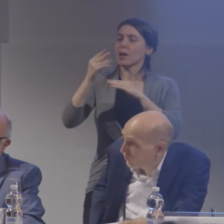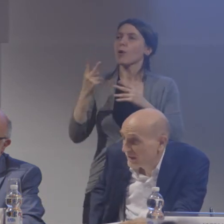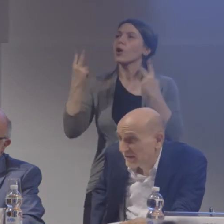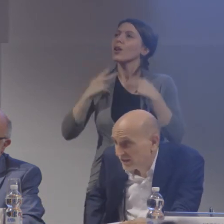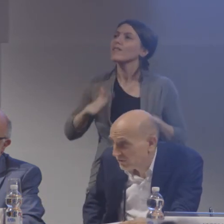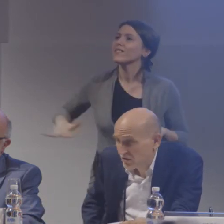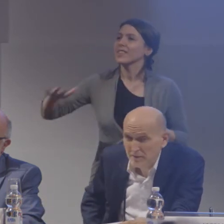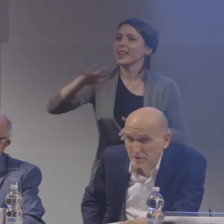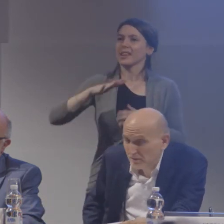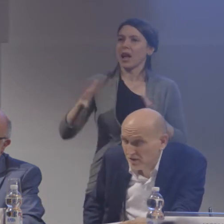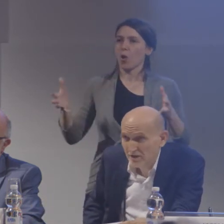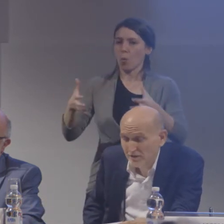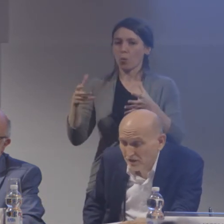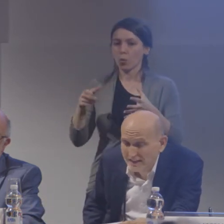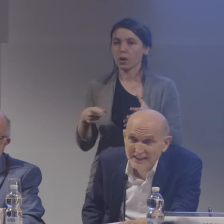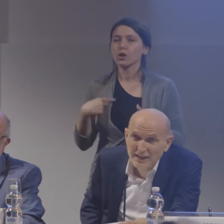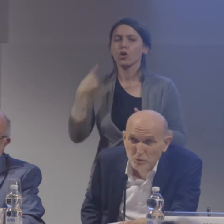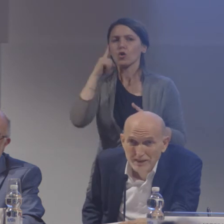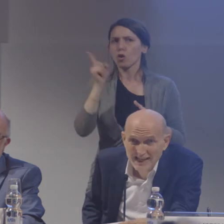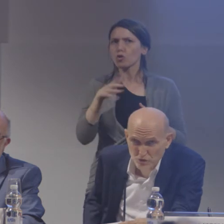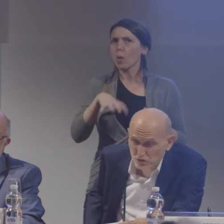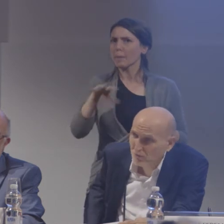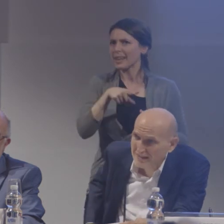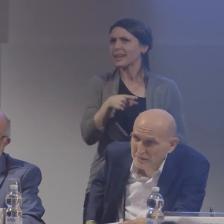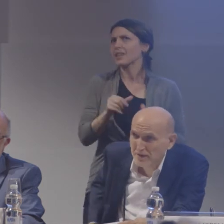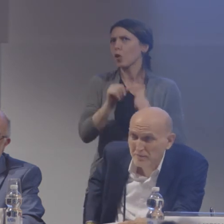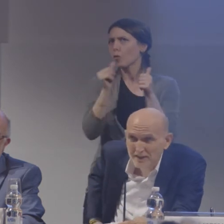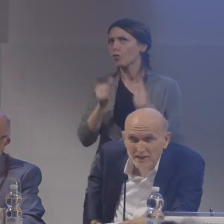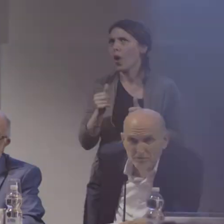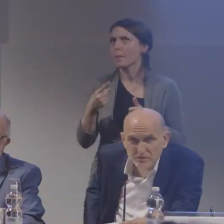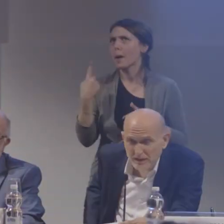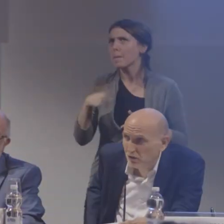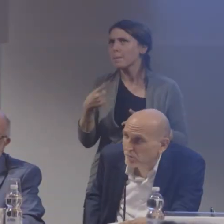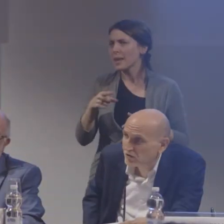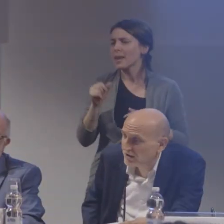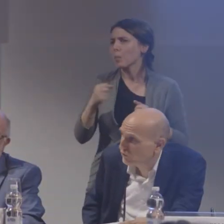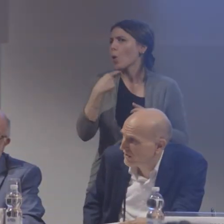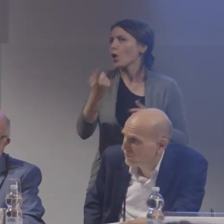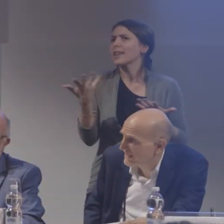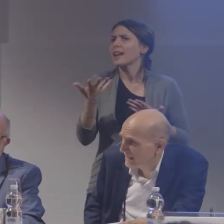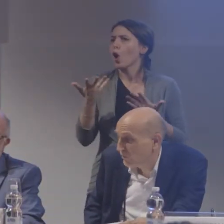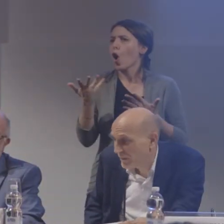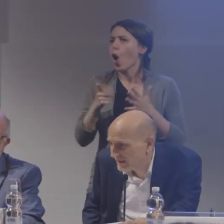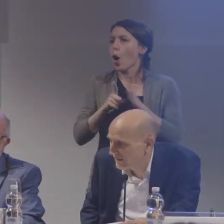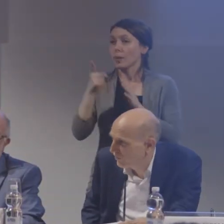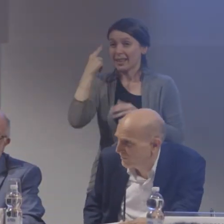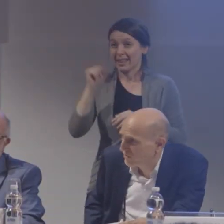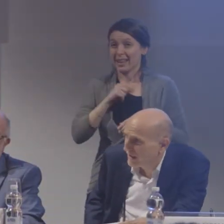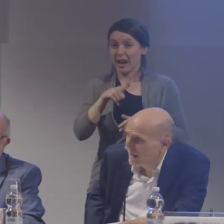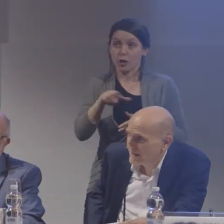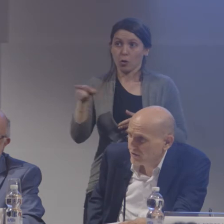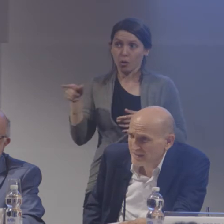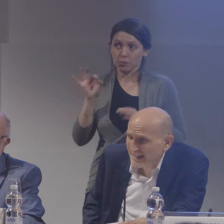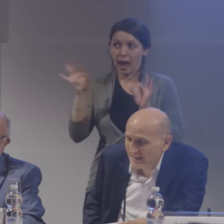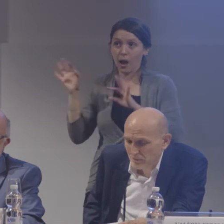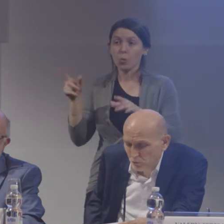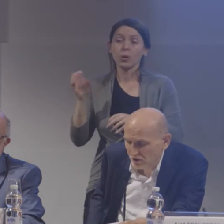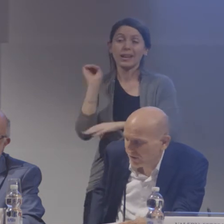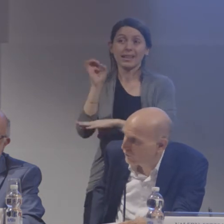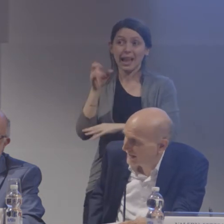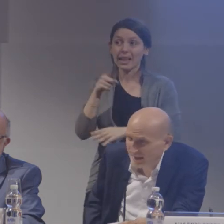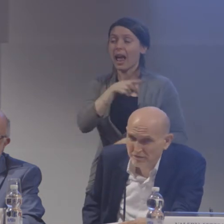civiltà collettiva. Non so se poi il Ministro avrà voglia di tirare un bilancio di questi esperimenti, credo che molti di voi siano insegnanti, una parte di voi almeno siano